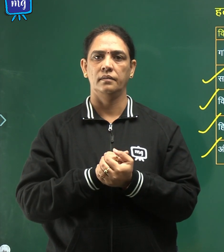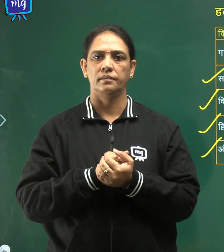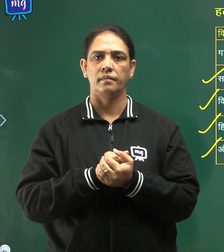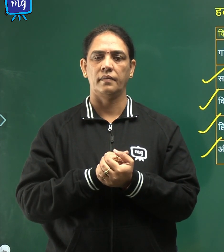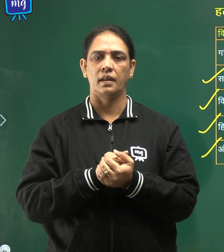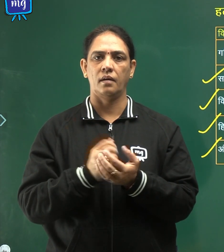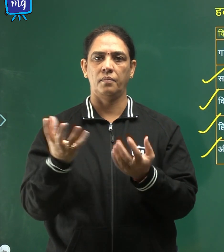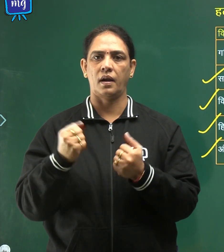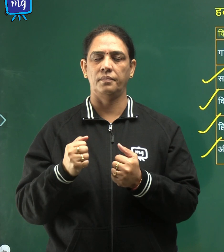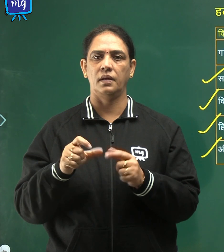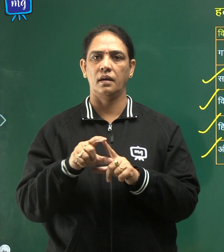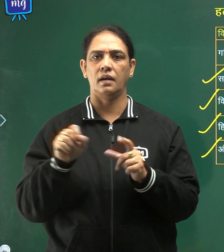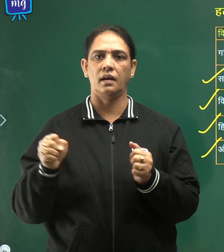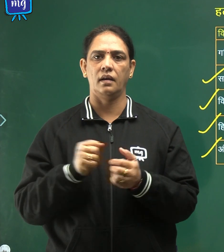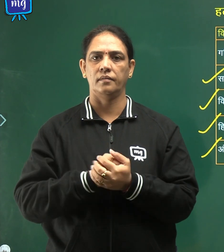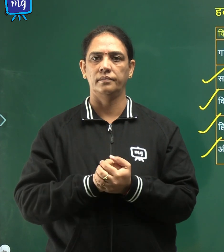प्राप्त कर लेंगे।